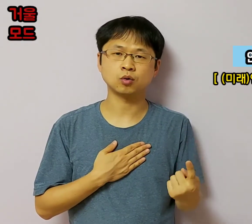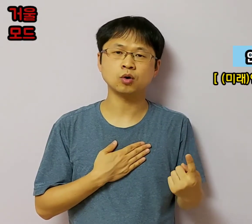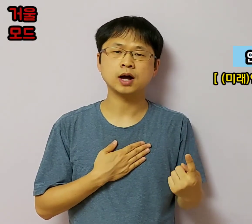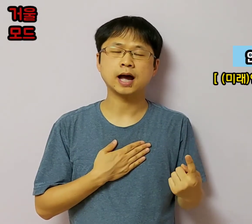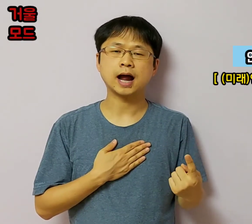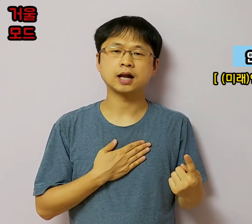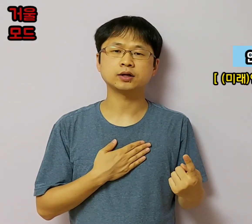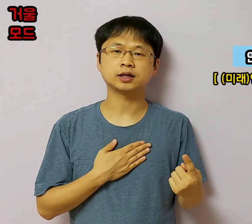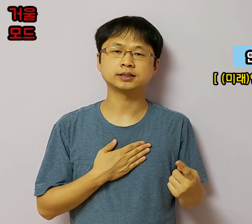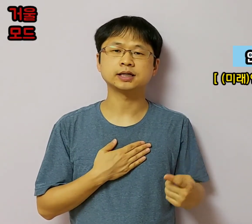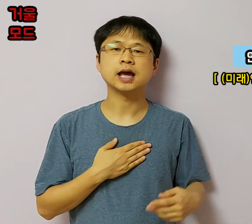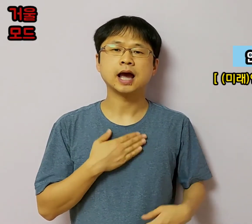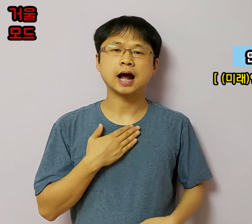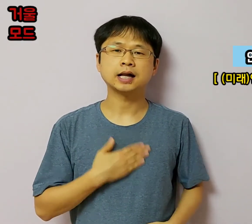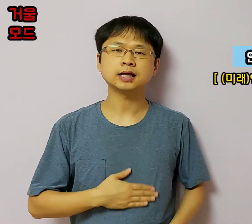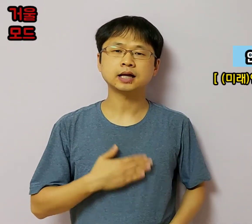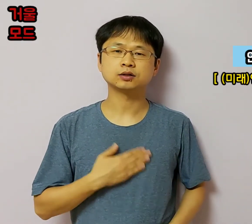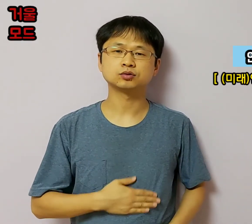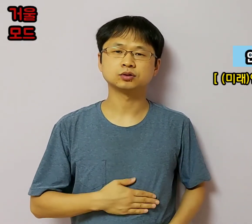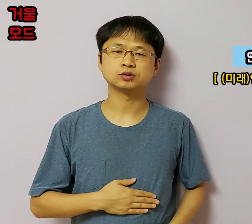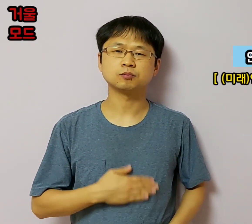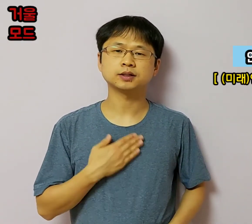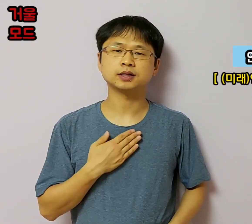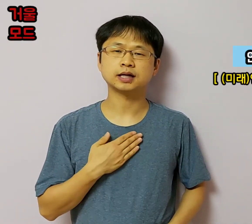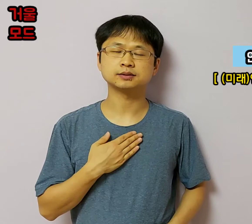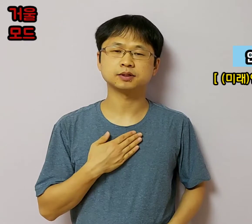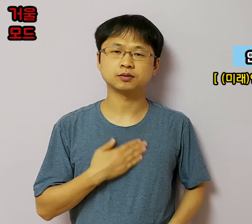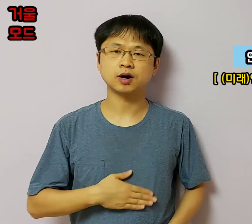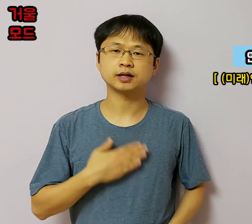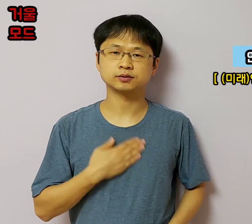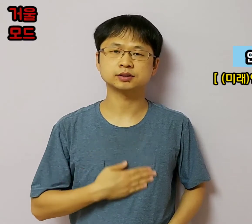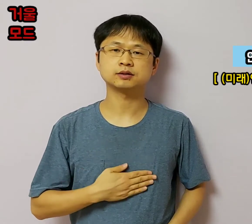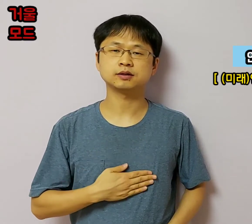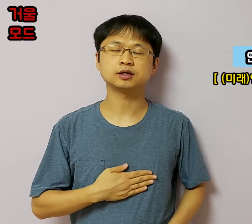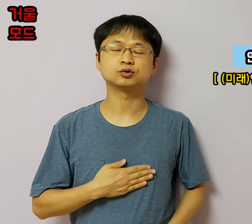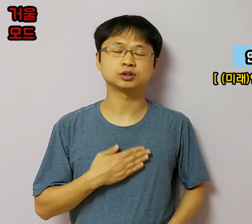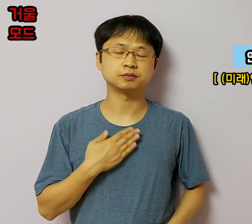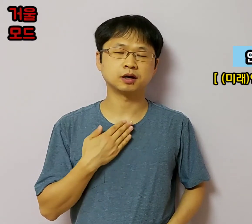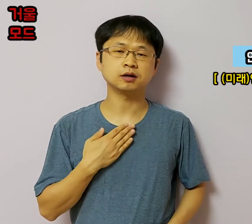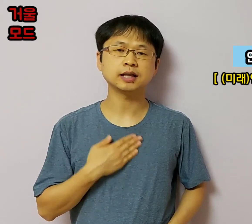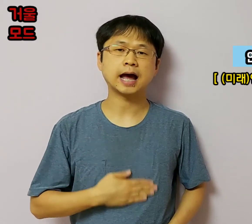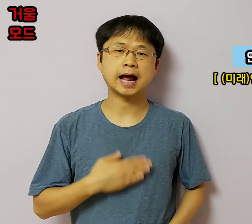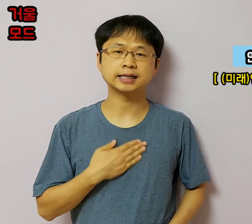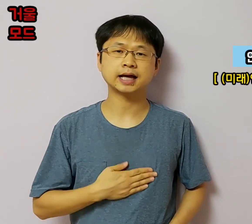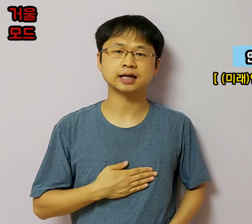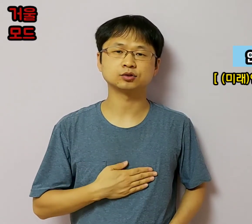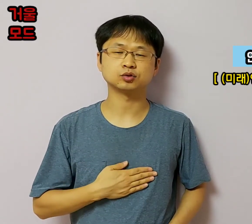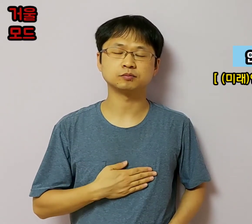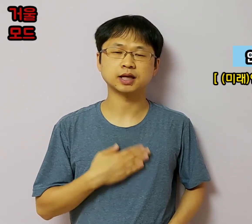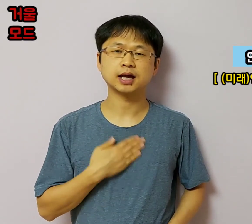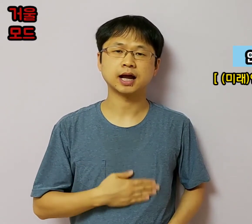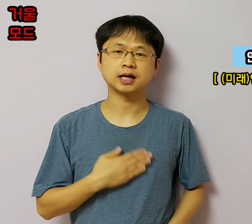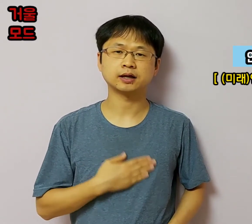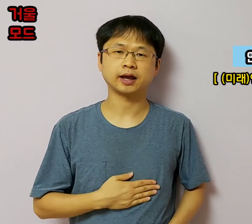도 알게 되겠지. 알다라는 소는 손바닥을 가슴에 대고 아래로 쓸어내려 주시면 알다라는 소입니다.